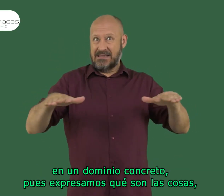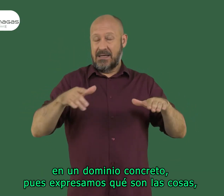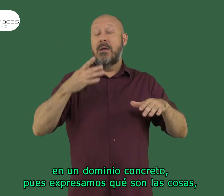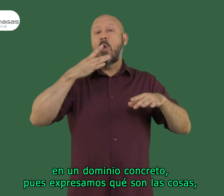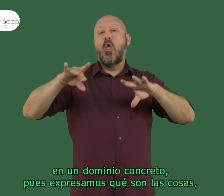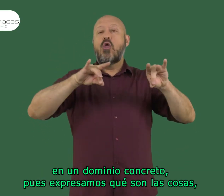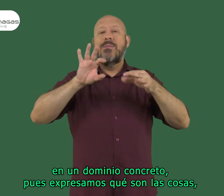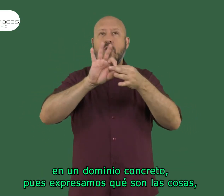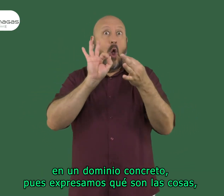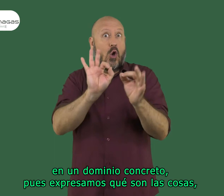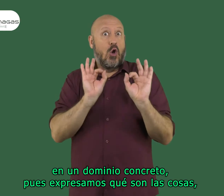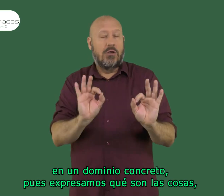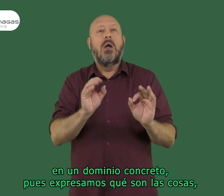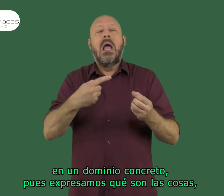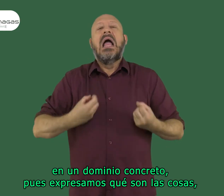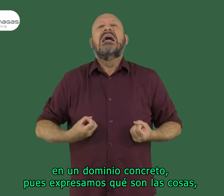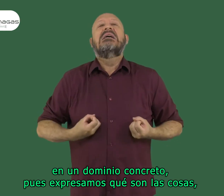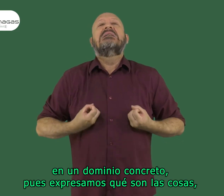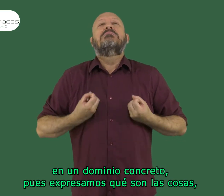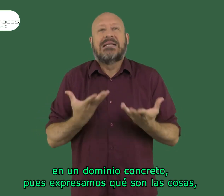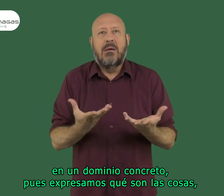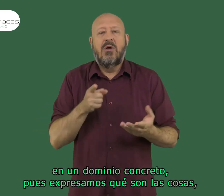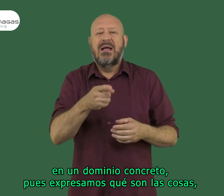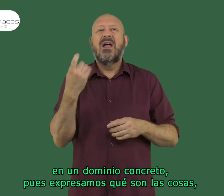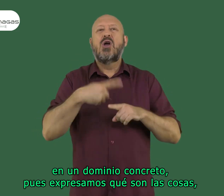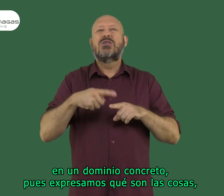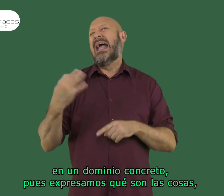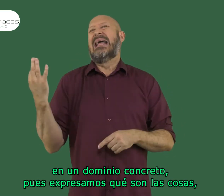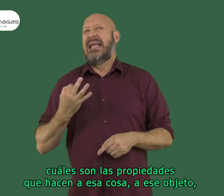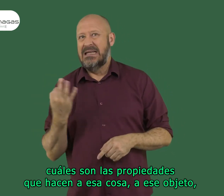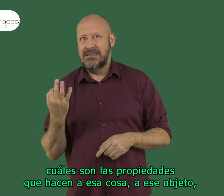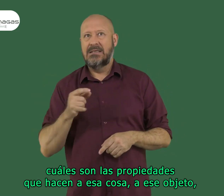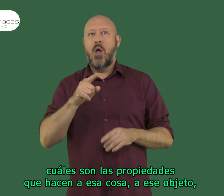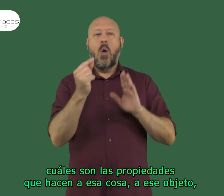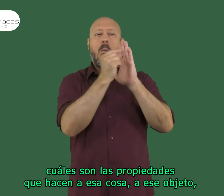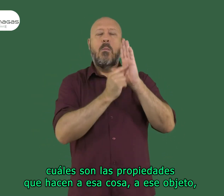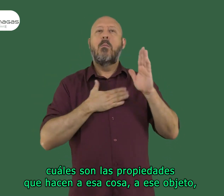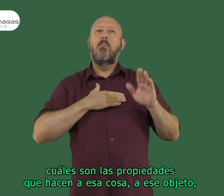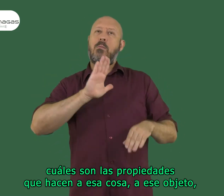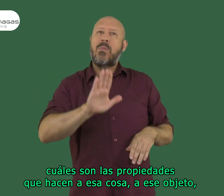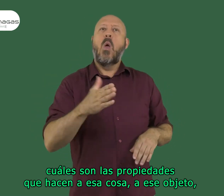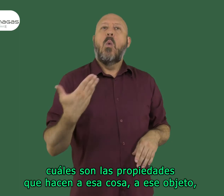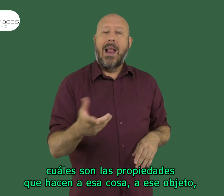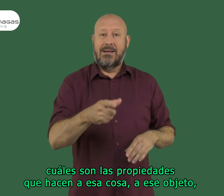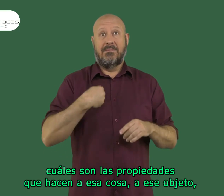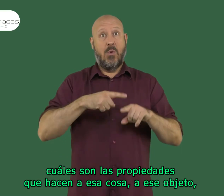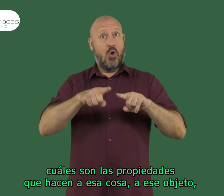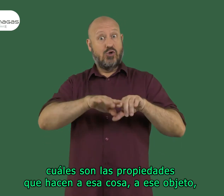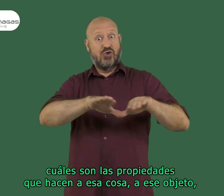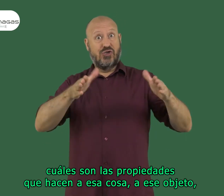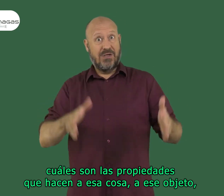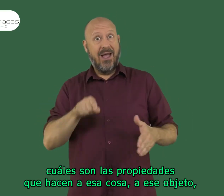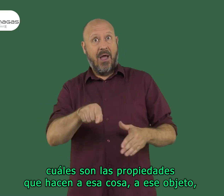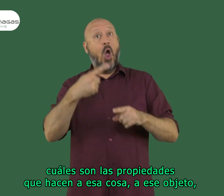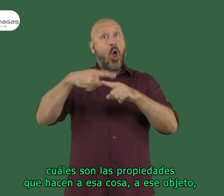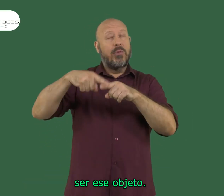un dominio concreto, pues expresamos qué son las cosas, cuáles son las propiedades que hacen a esa cosa,